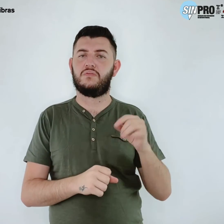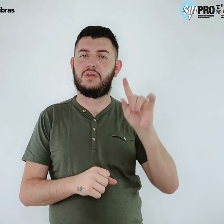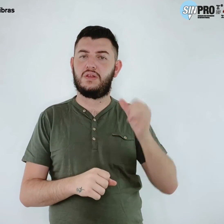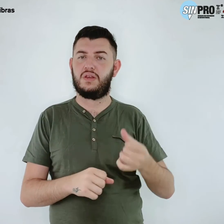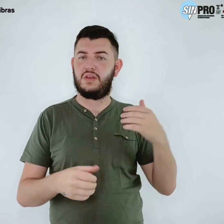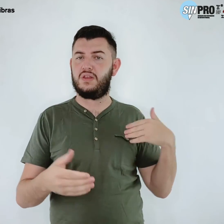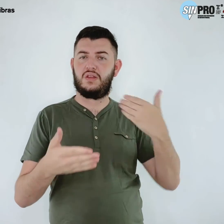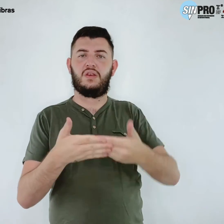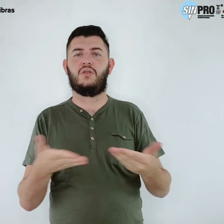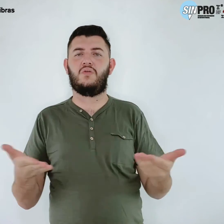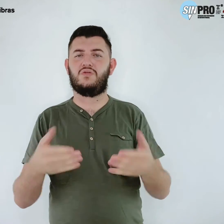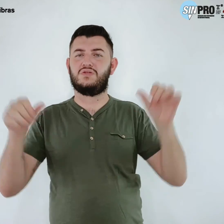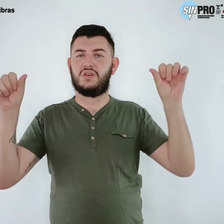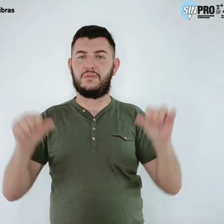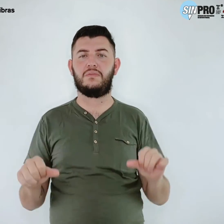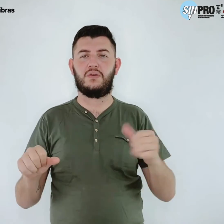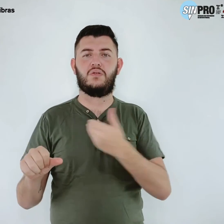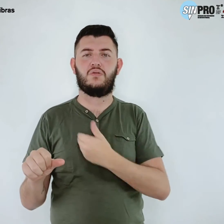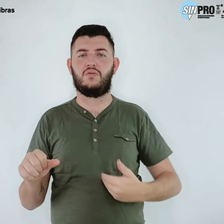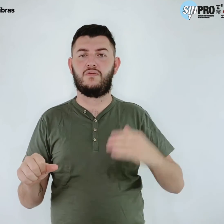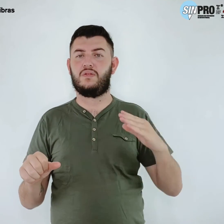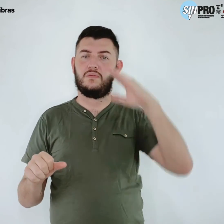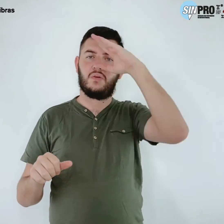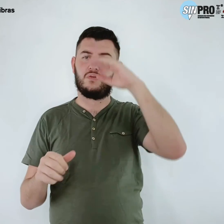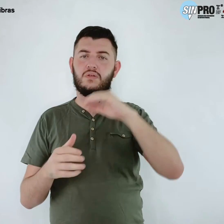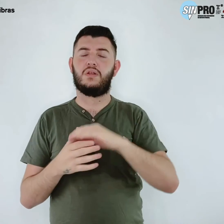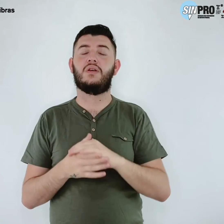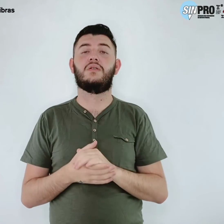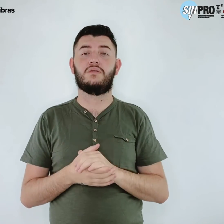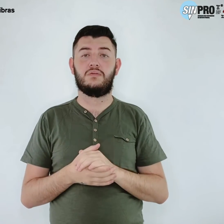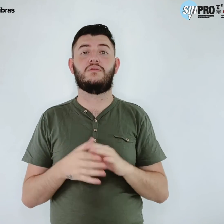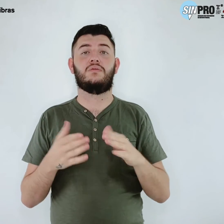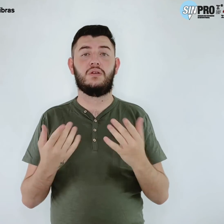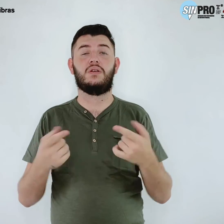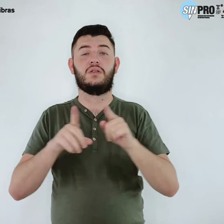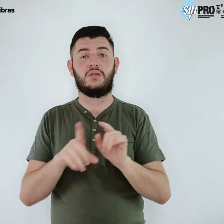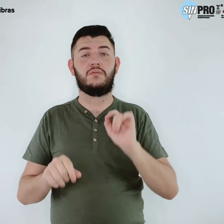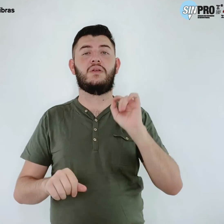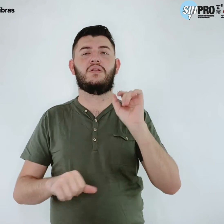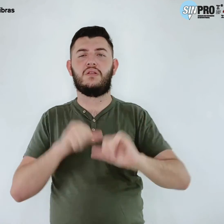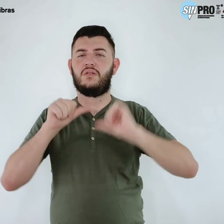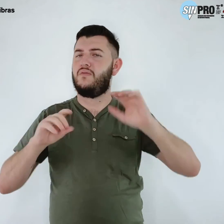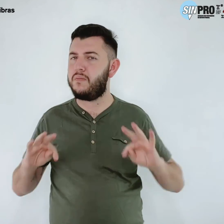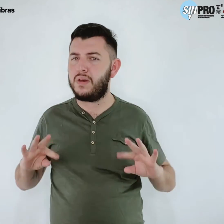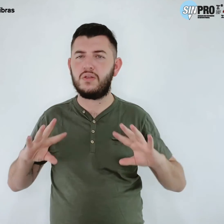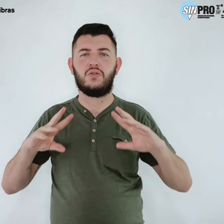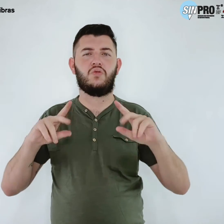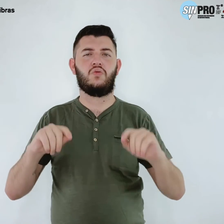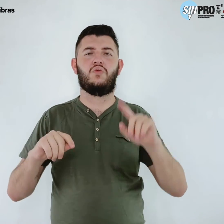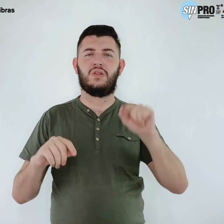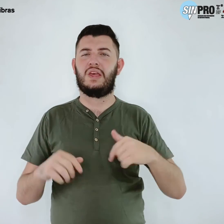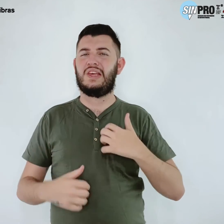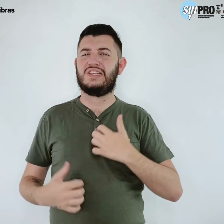desde 2016 e piorada pelo governo Bolsonaro, e transformar isso tudo